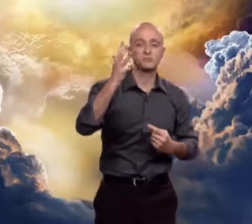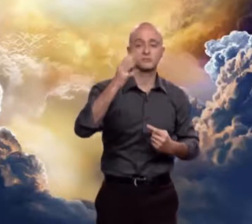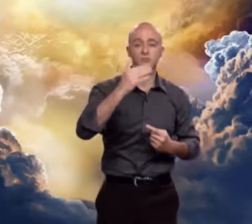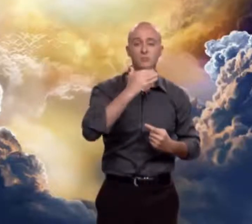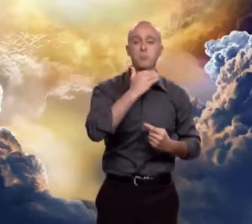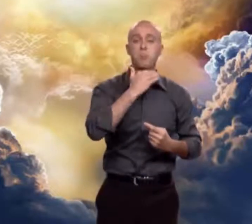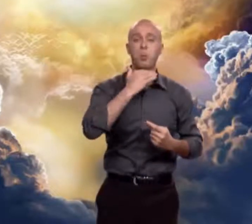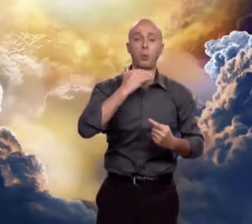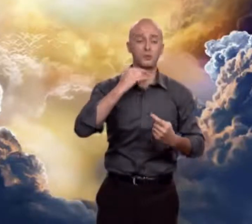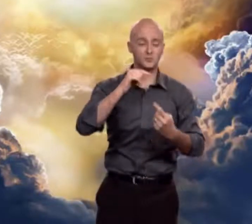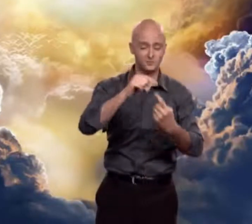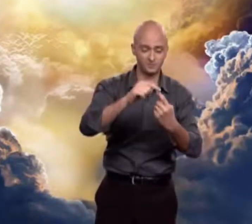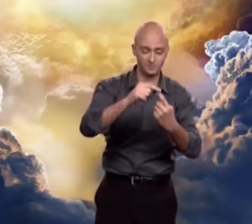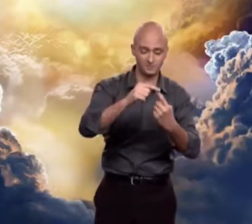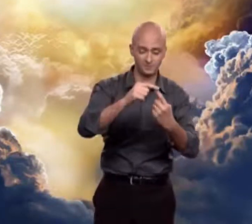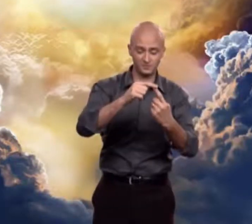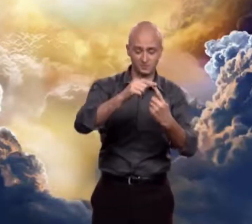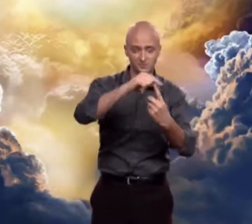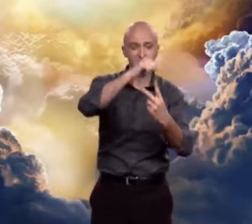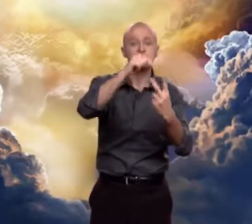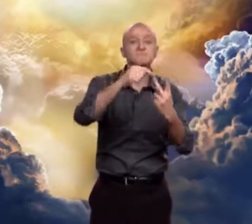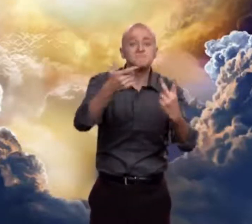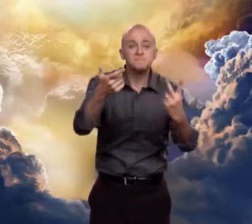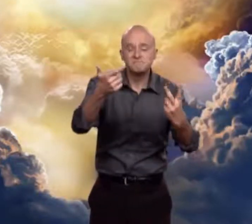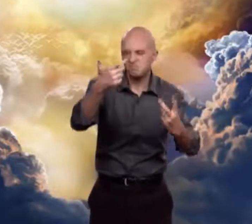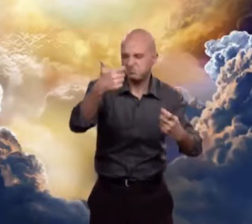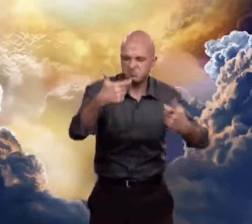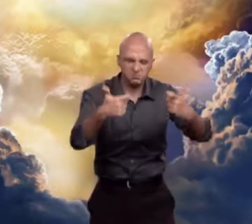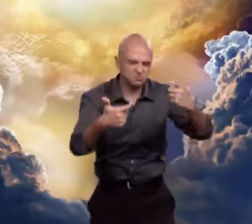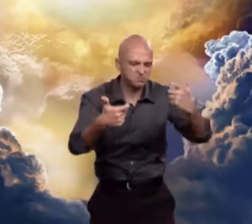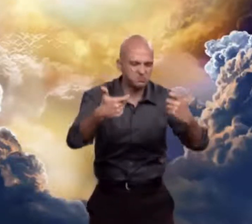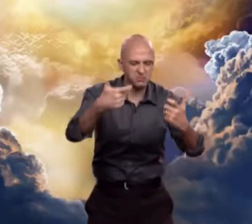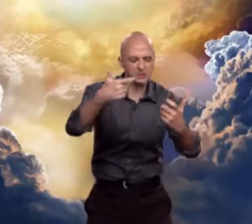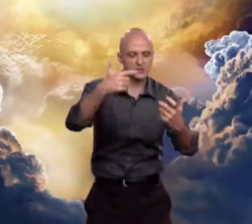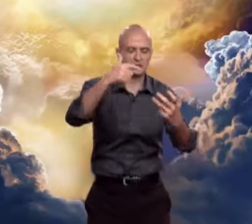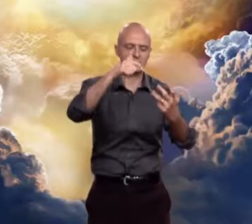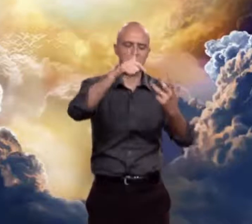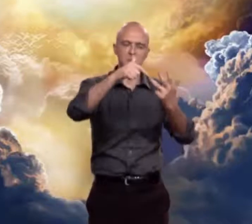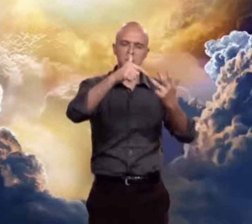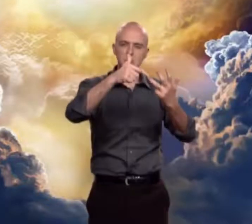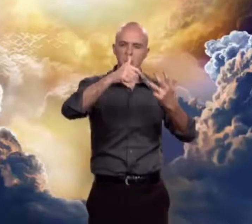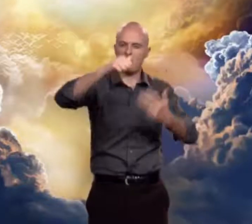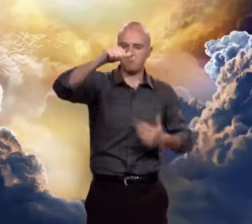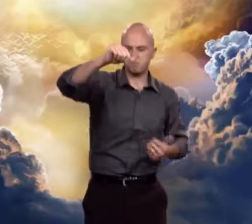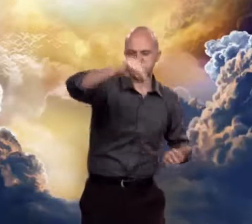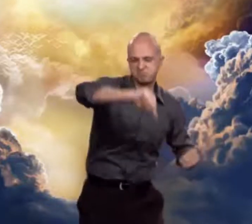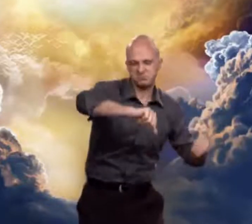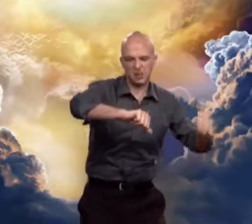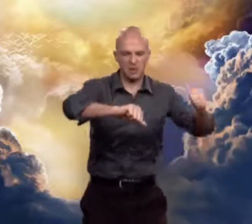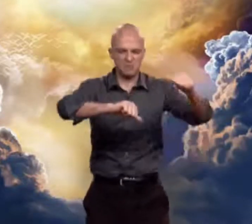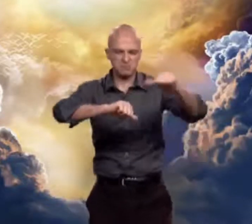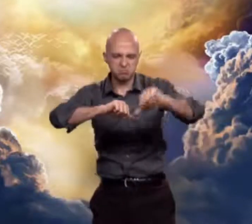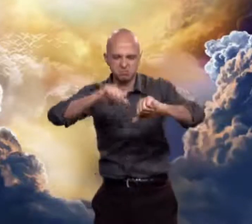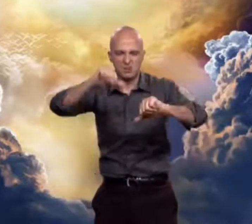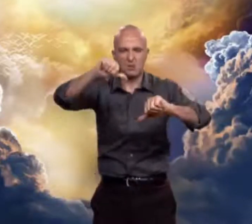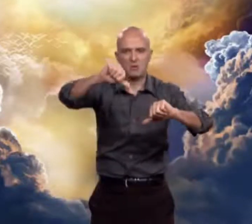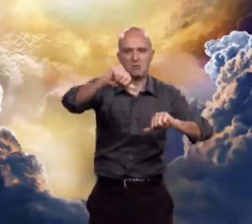conseguir a abolição dessa lei. Livres dessa restrição, os anjos poderiam alcançar condição de existência mais